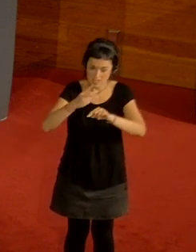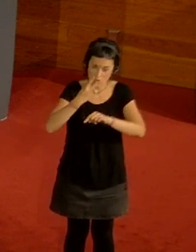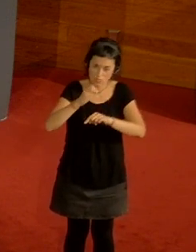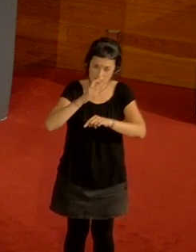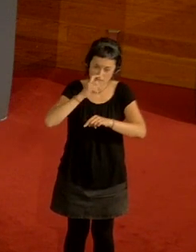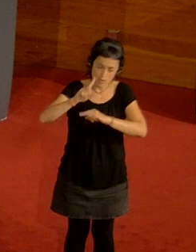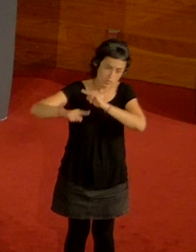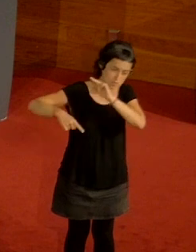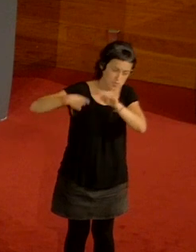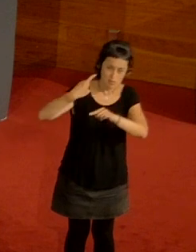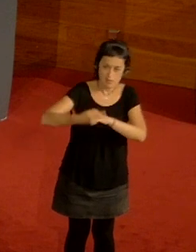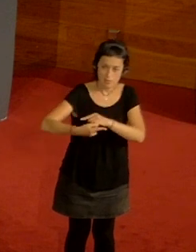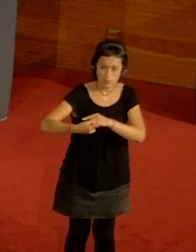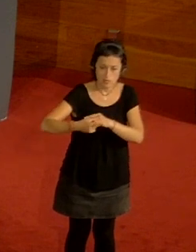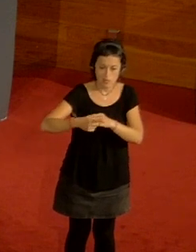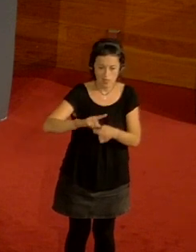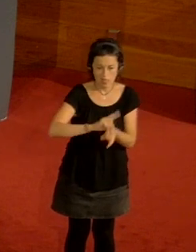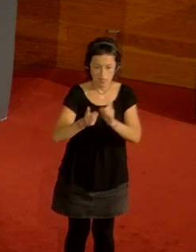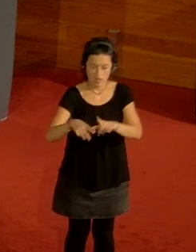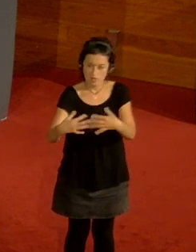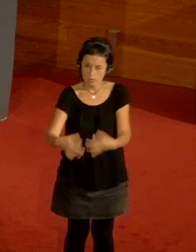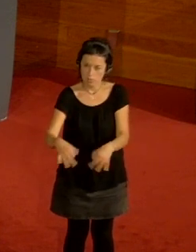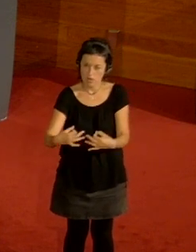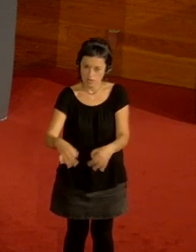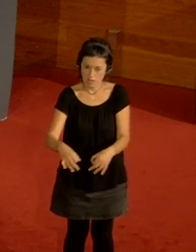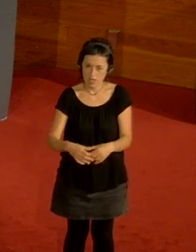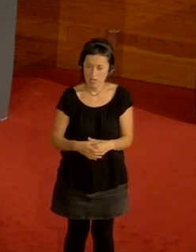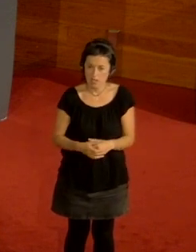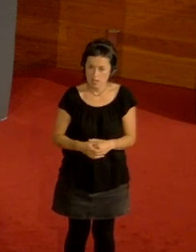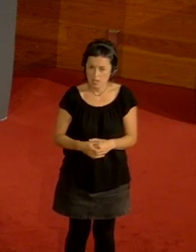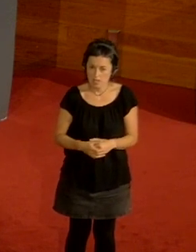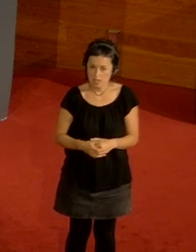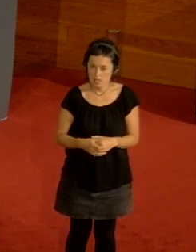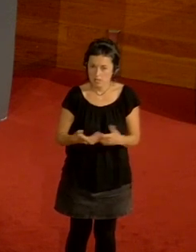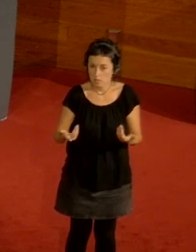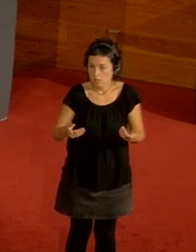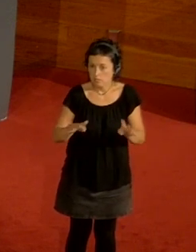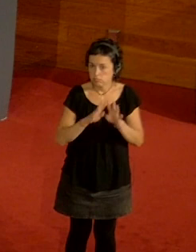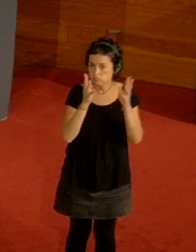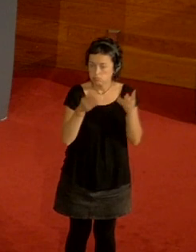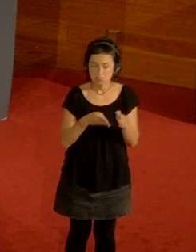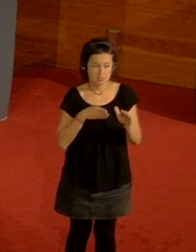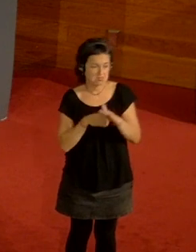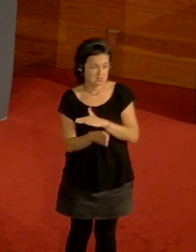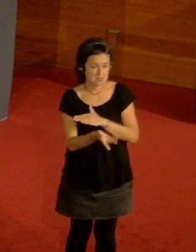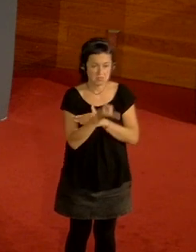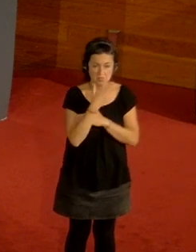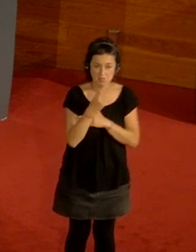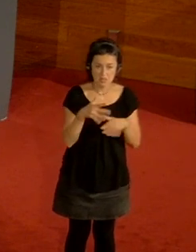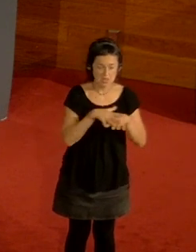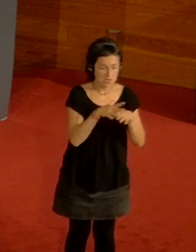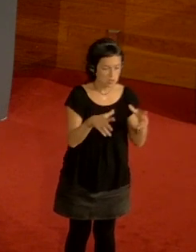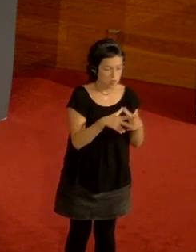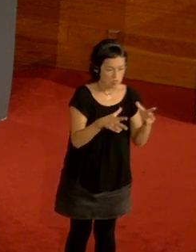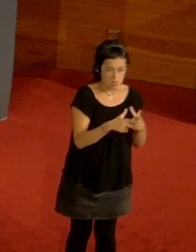normalizado eh que habit os en la red a través de de redes sociales y